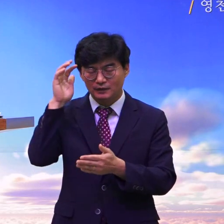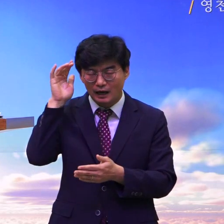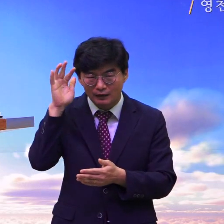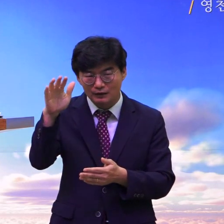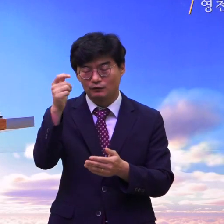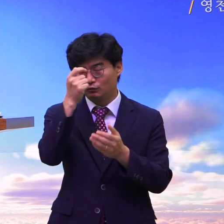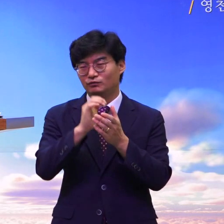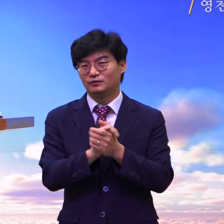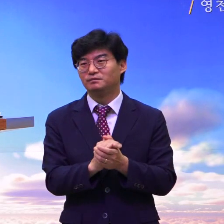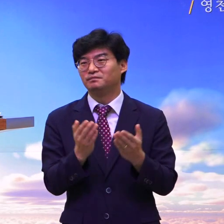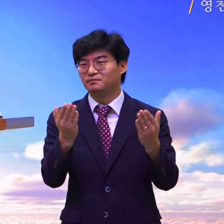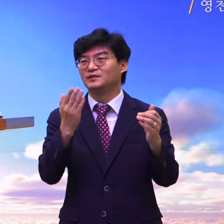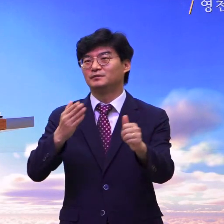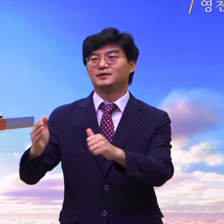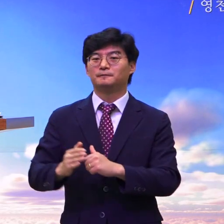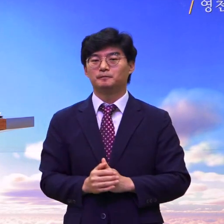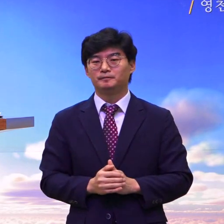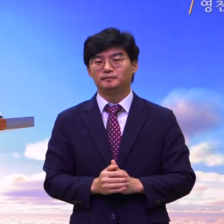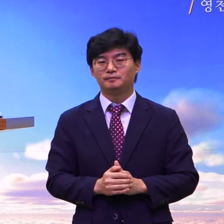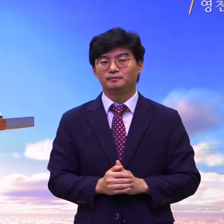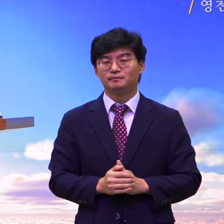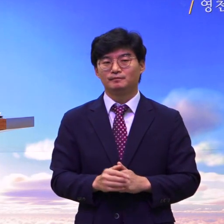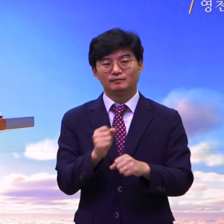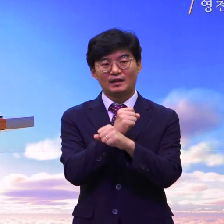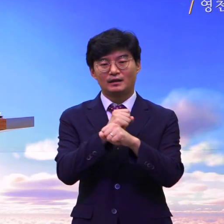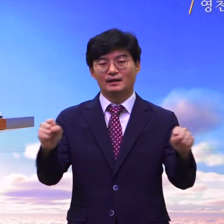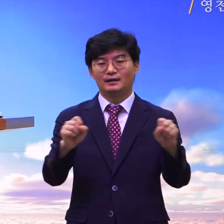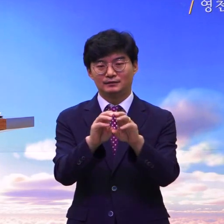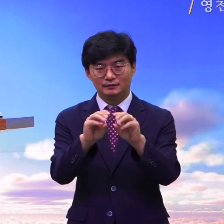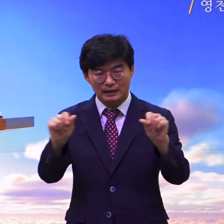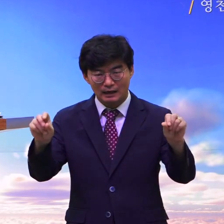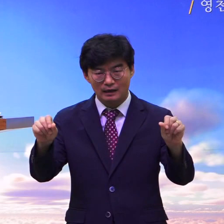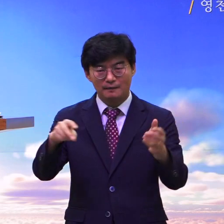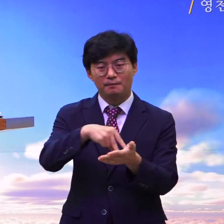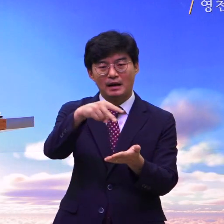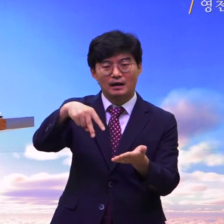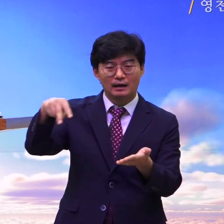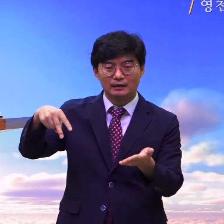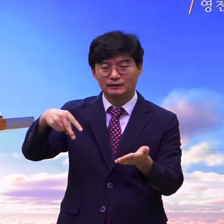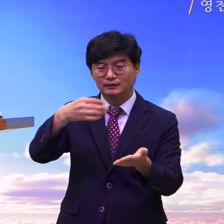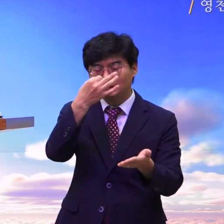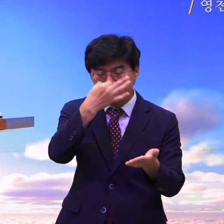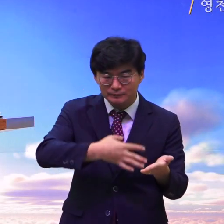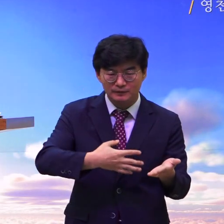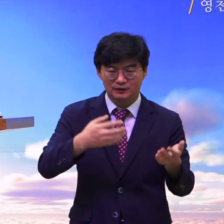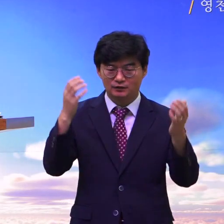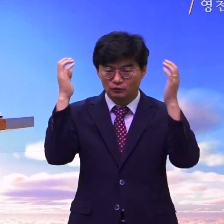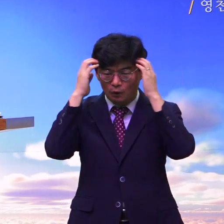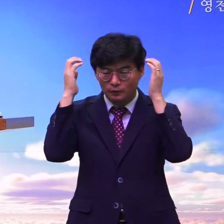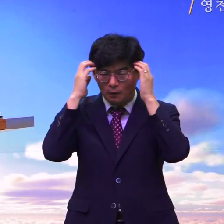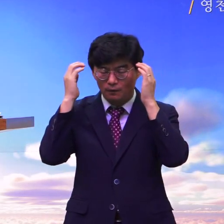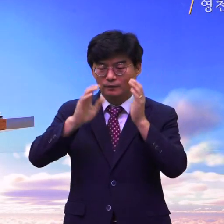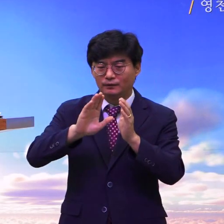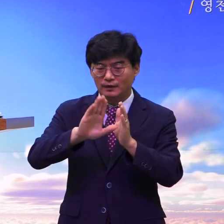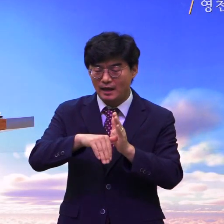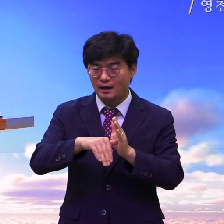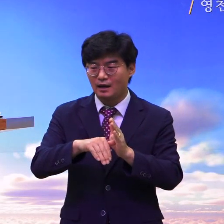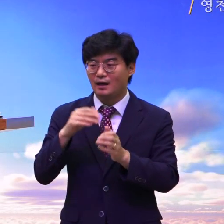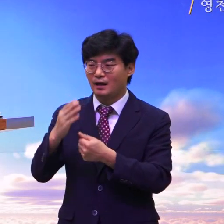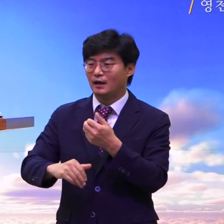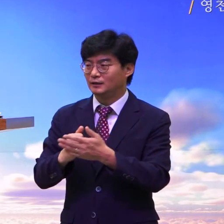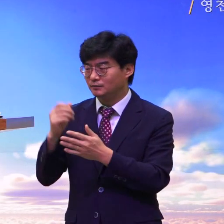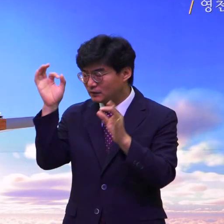유다 광야 그 힘든 상황 속에서 그 깊은 고통 중에 하나님을 찾고